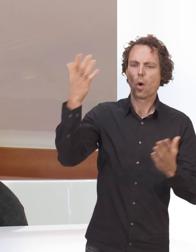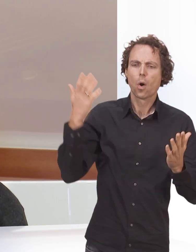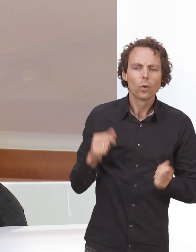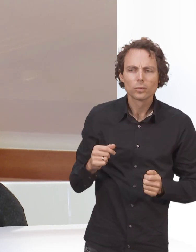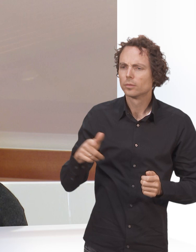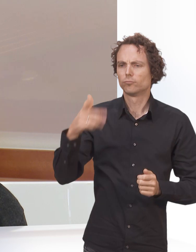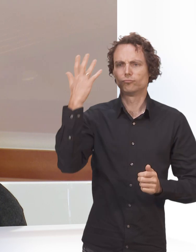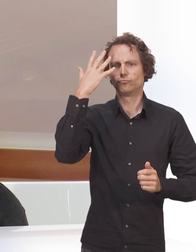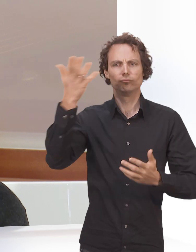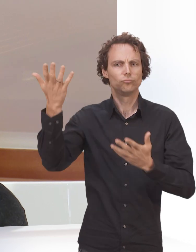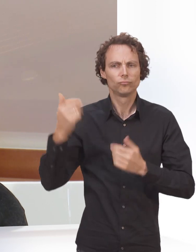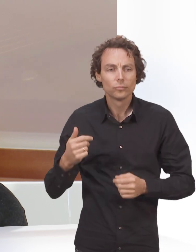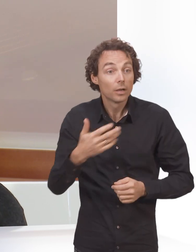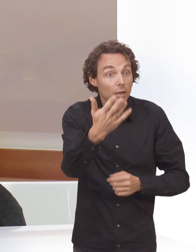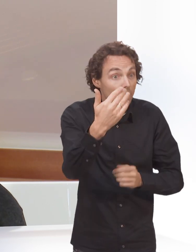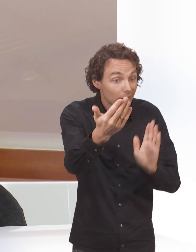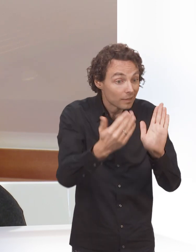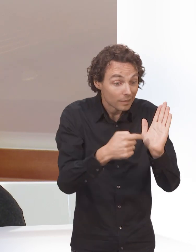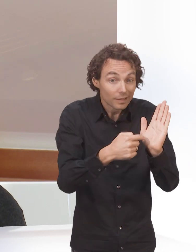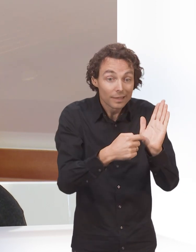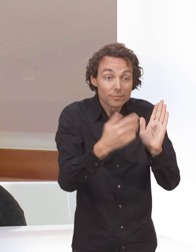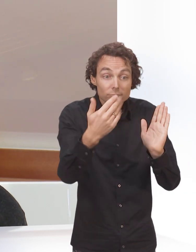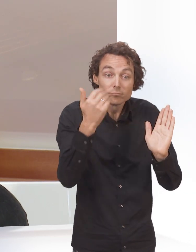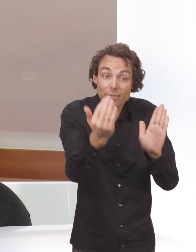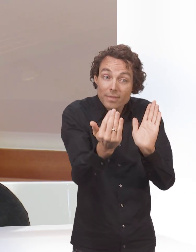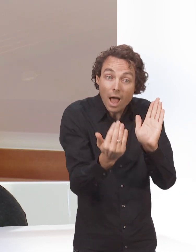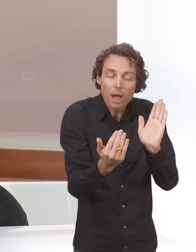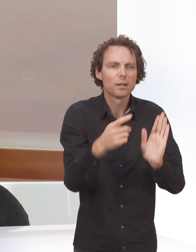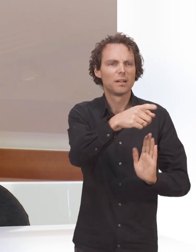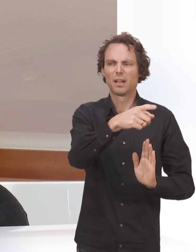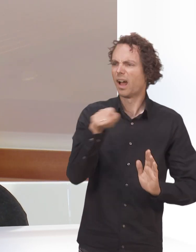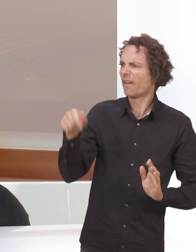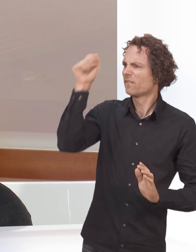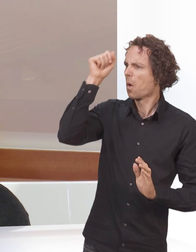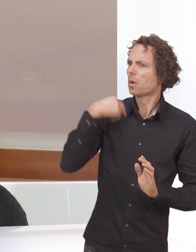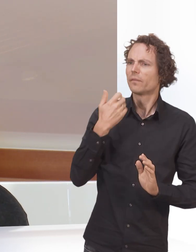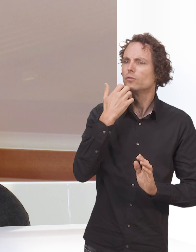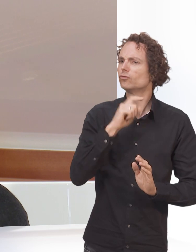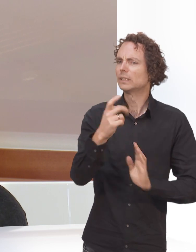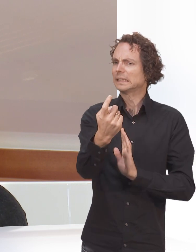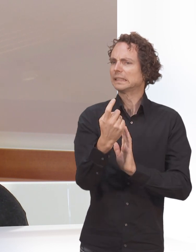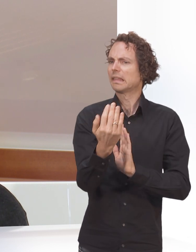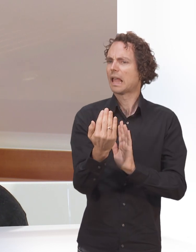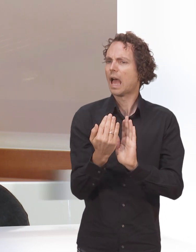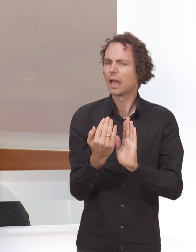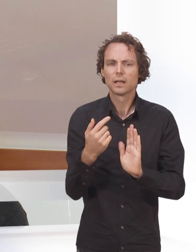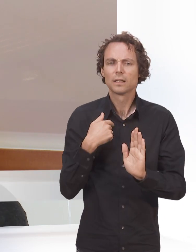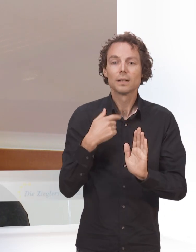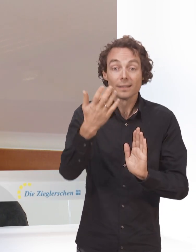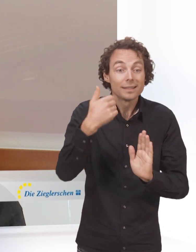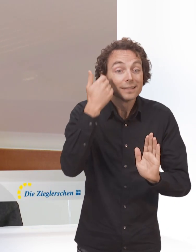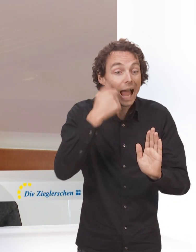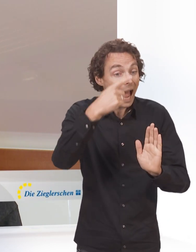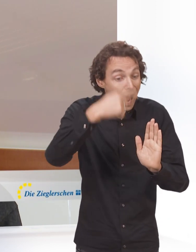noch alle? Sag ich, kommen Sie doch mal ein bisschen näher. Sagt, jetzt soll ich auch noch zum Verrückten noch näher kommen. Es reicht mir schon vom Weiten. Sag ich, dann lesen Sie das ganze